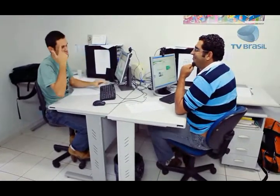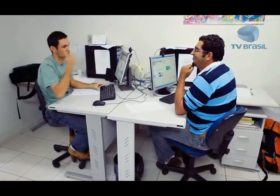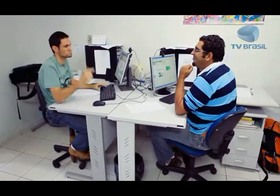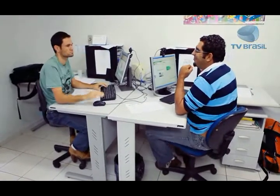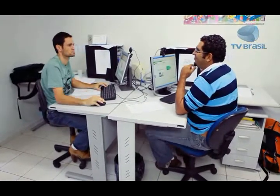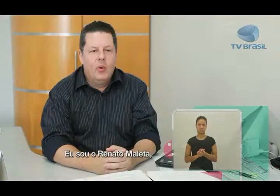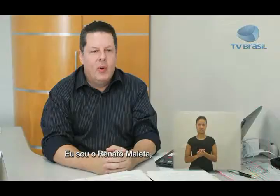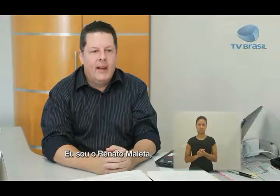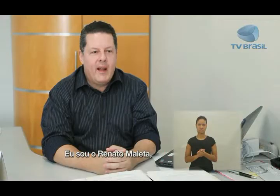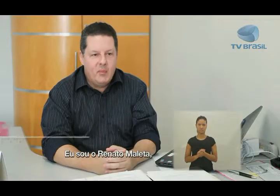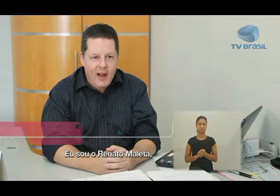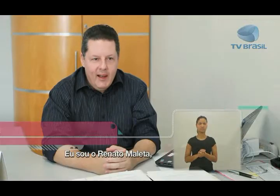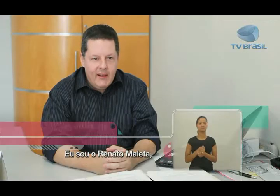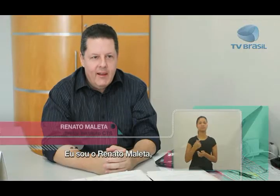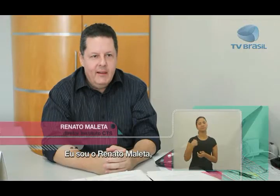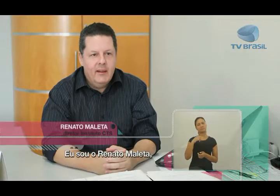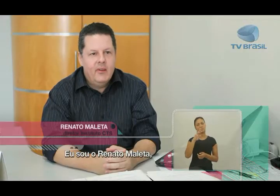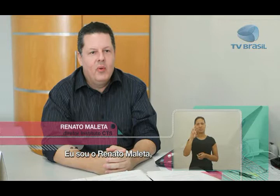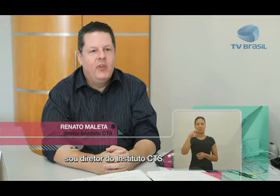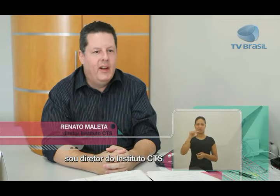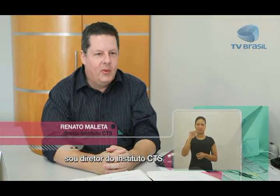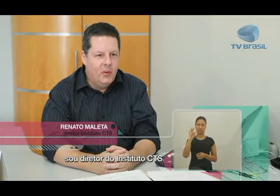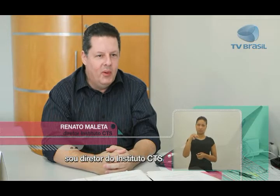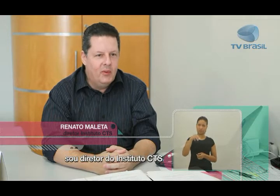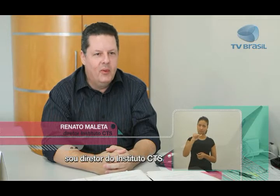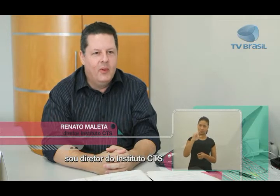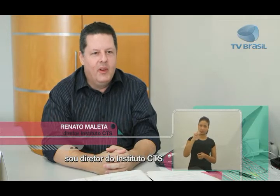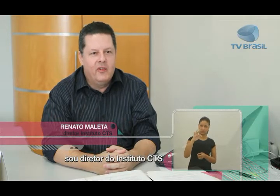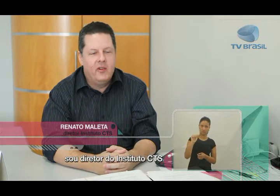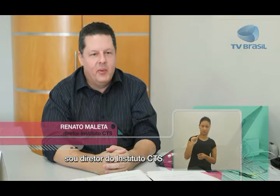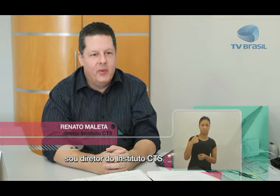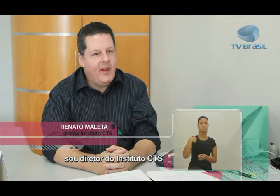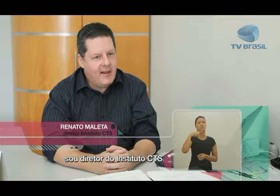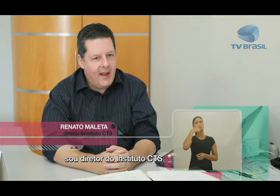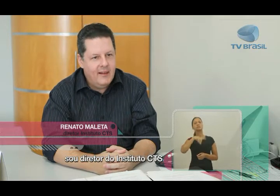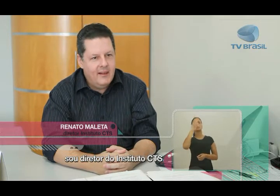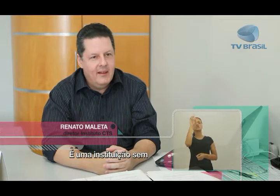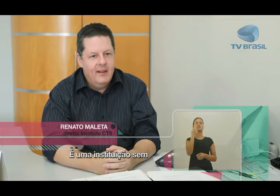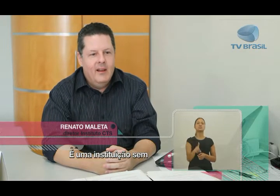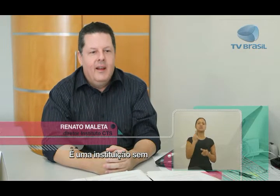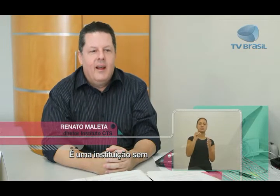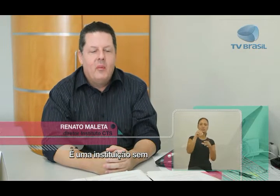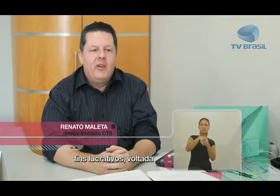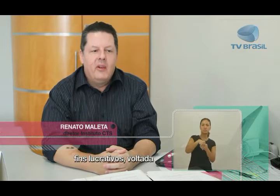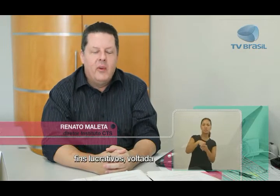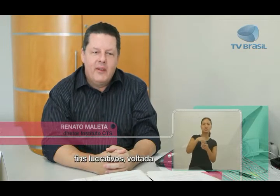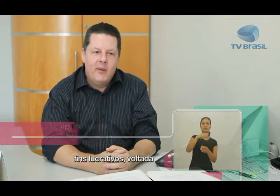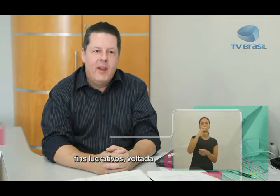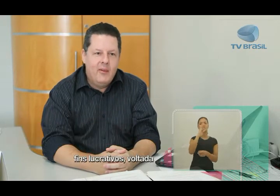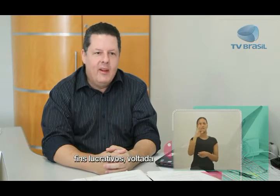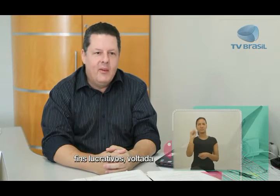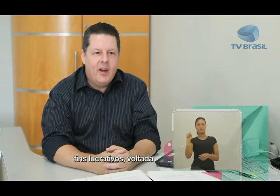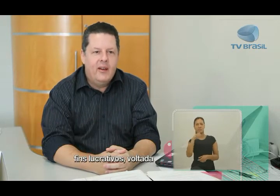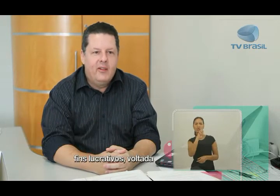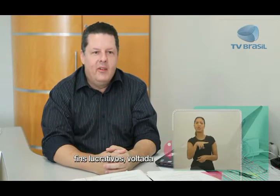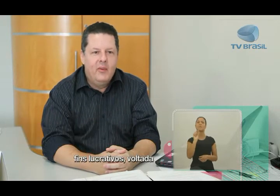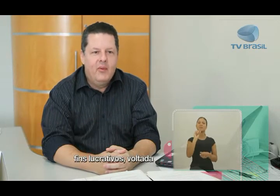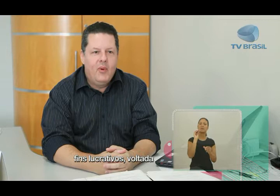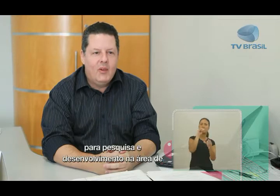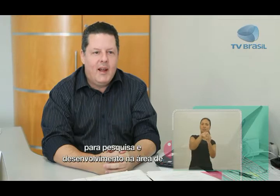Eu sou Renato Maleta, sou diretor do Instituto CTS. É uma instituição sem fins lucrativos voltada